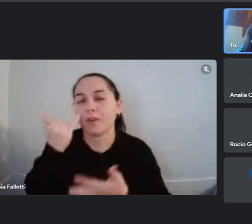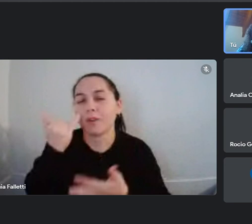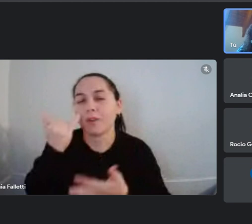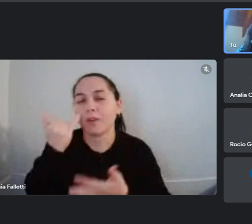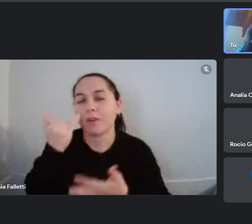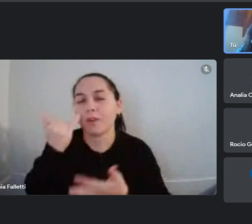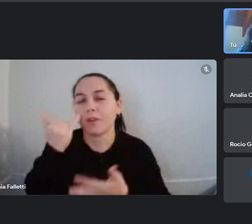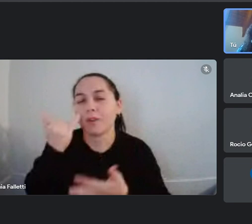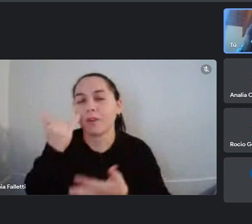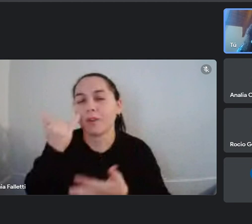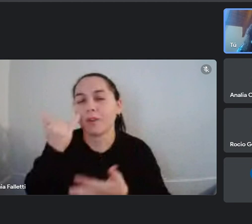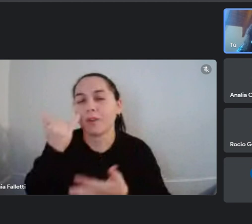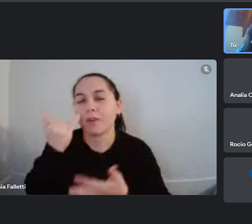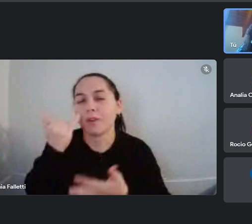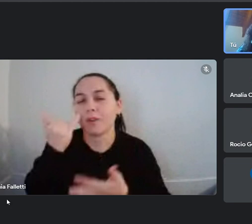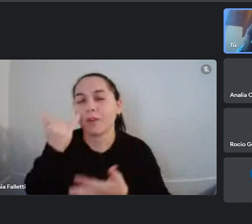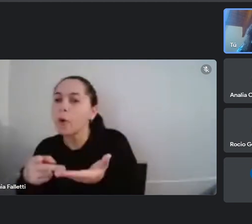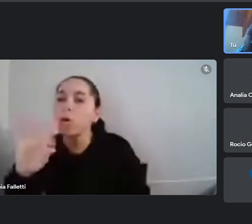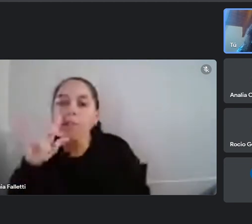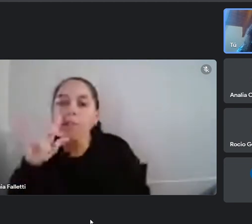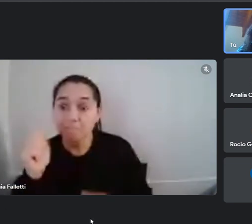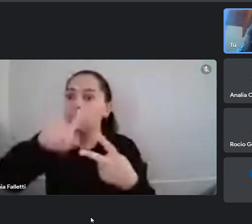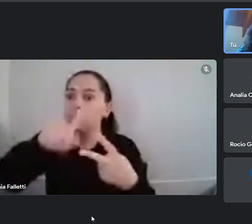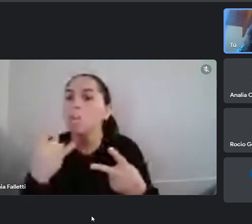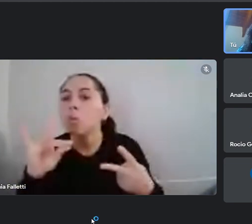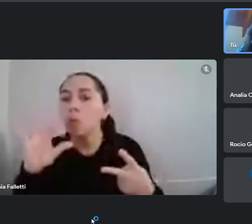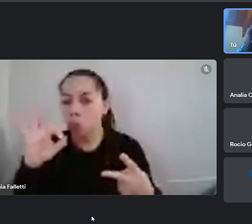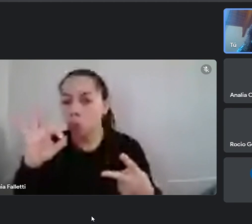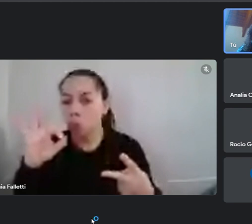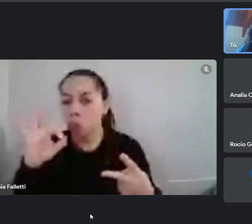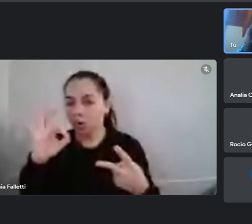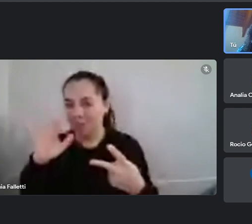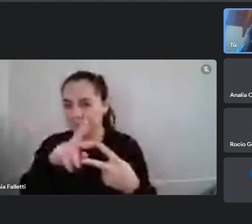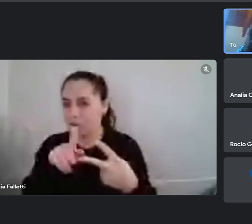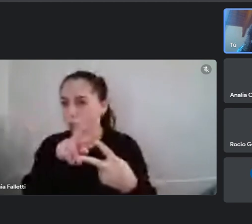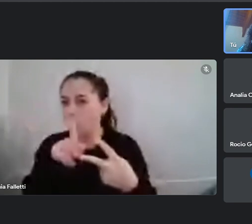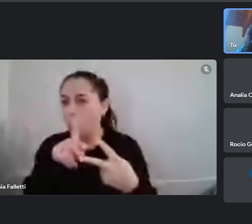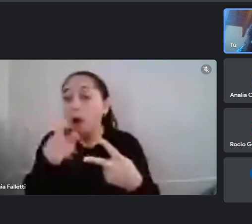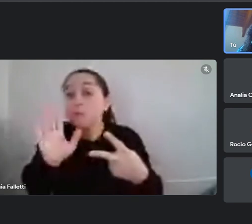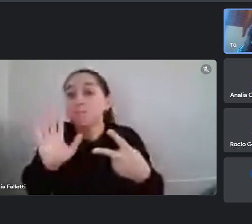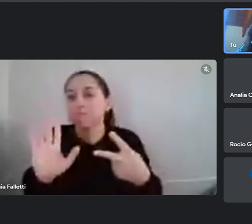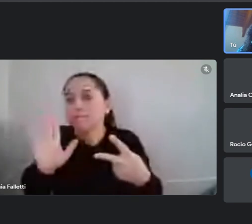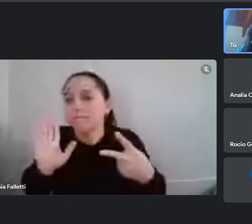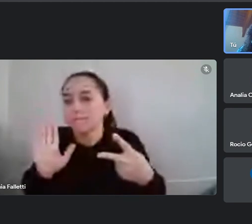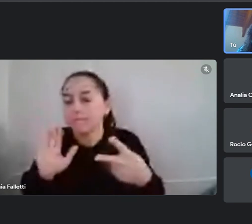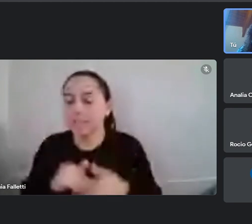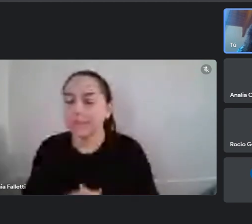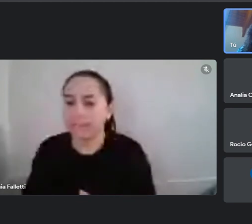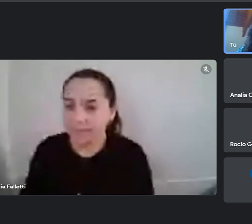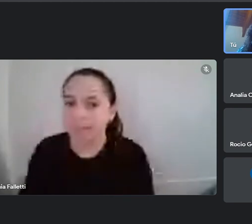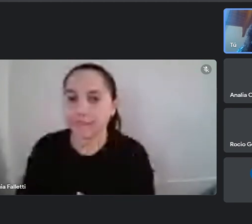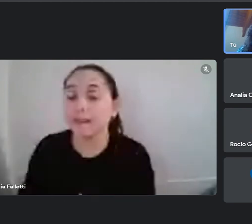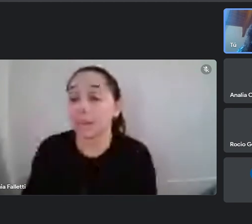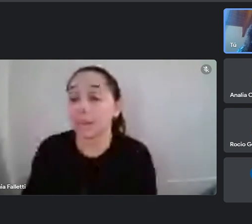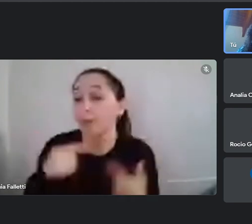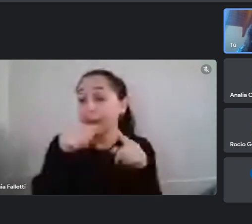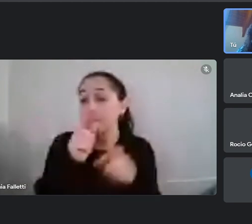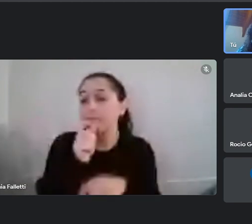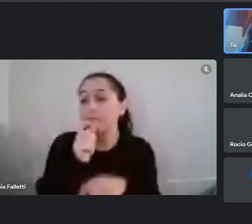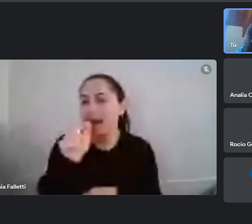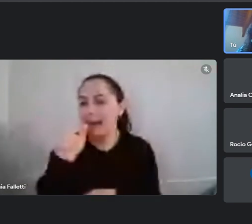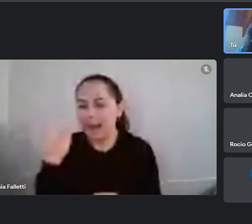entonces, tenemos algunas palabras con ing. Tenemos promising, tenemos following y